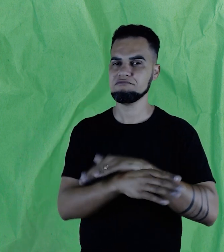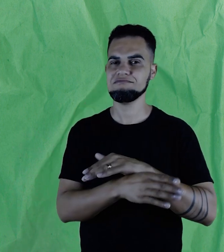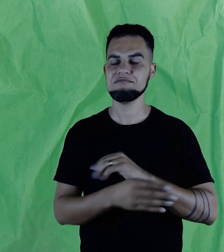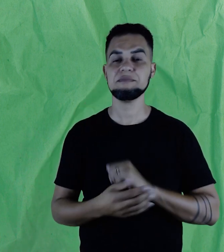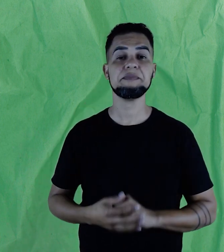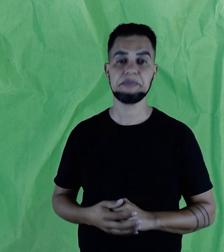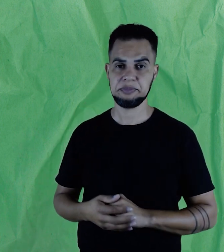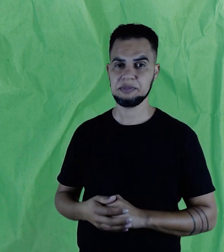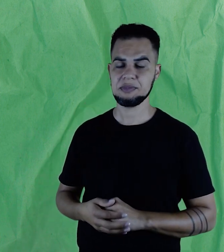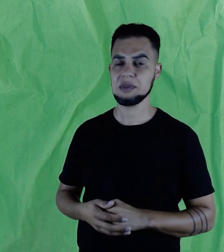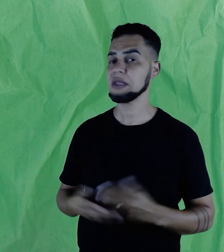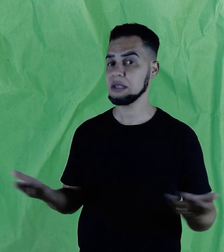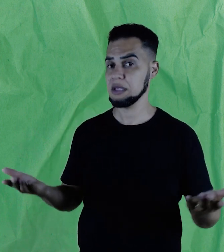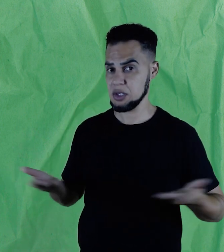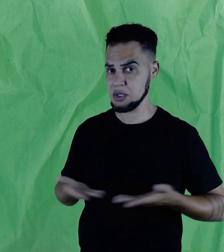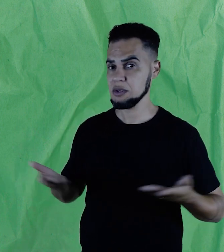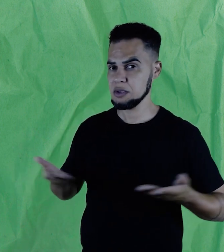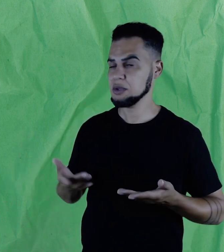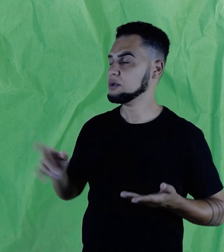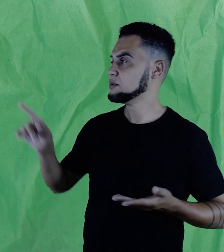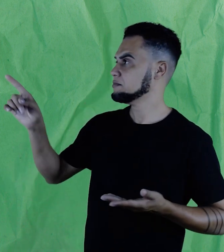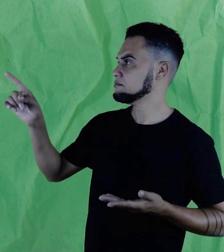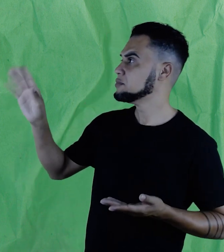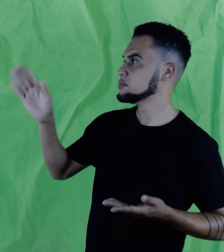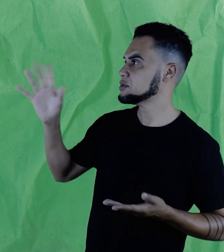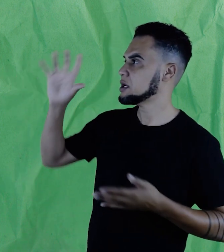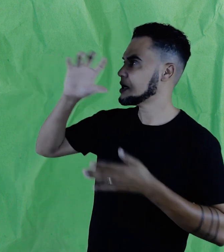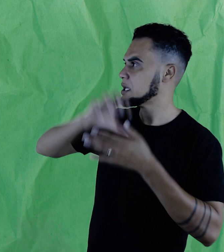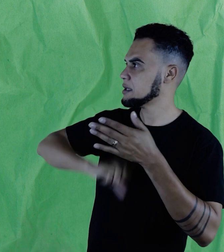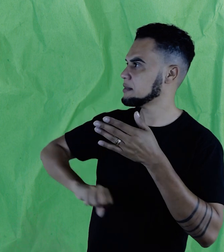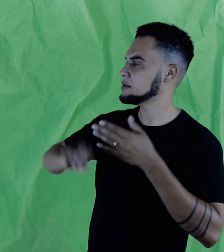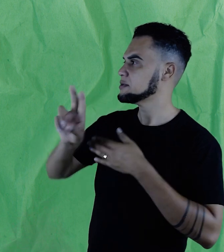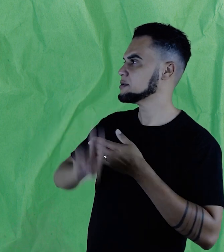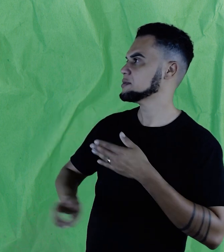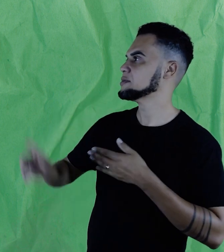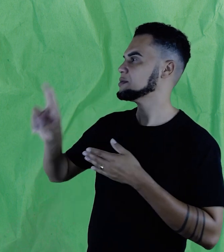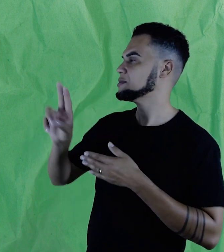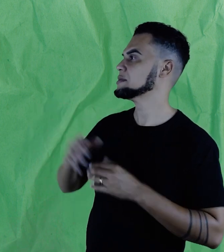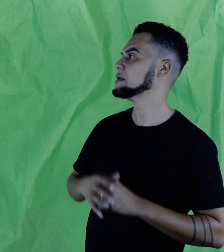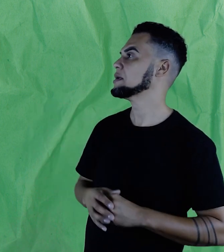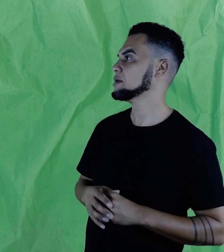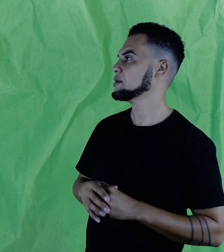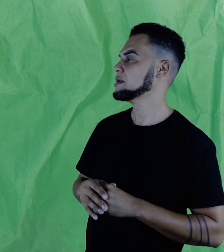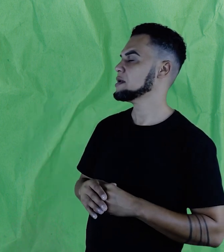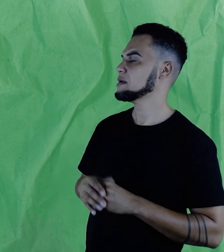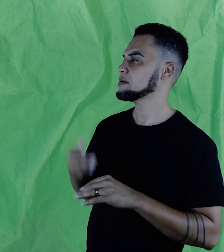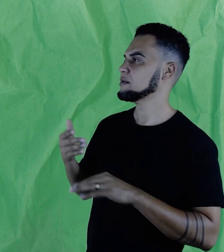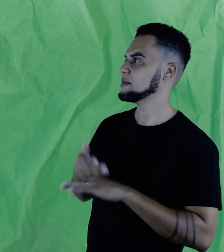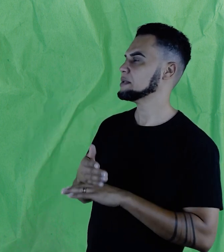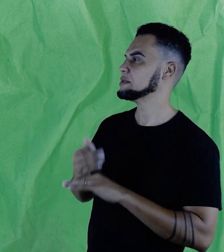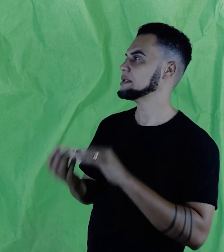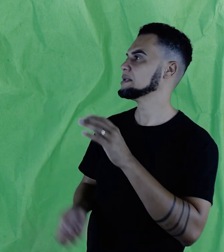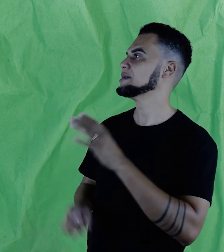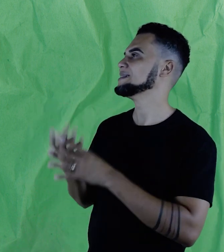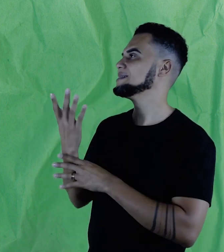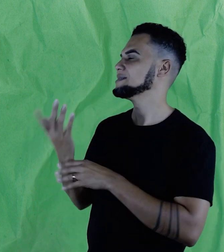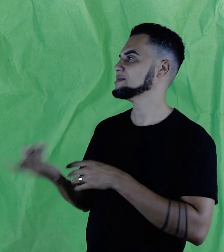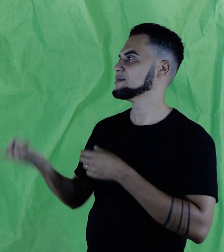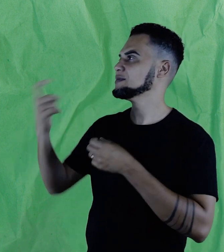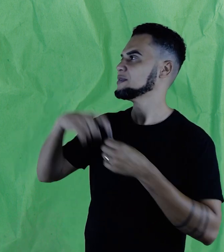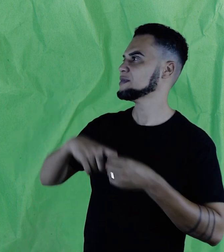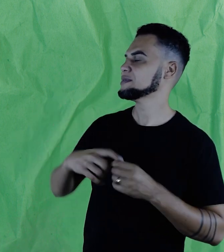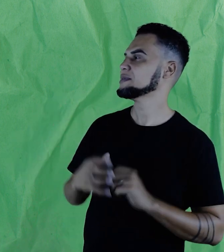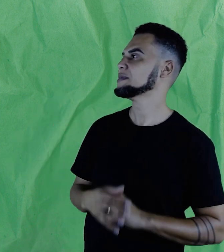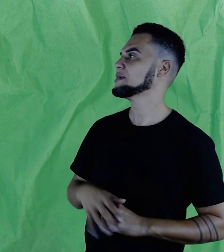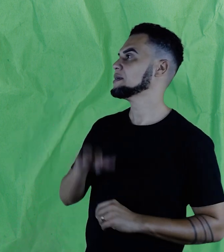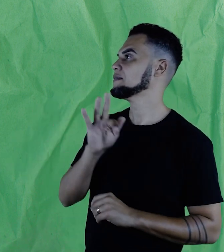E agora que eu fiz aqui o cadastro do usuário, né, eu vou vir aqui em criação e vou voltar